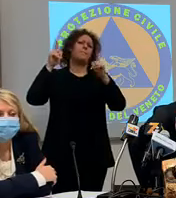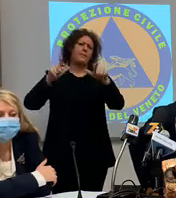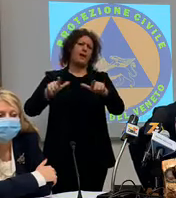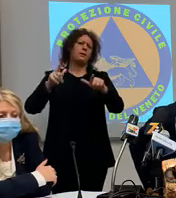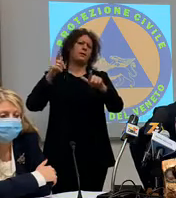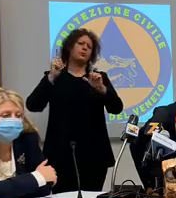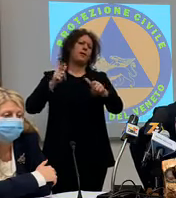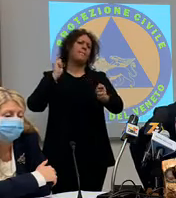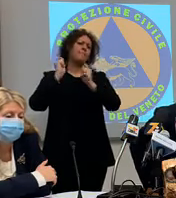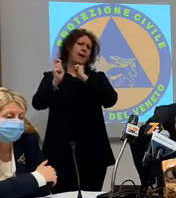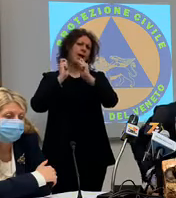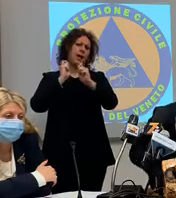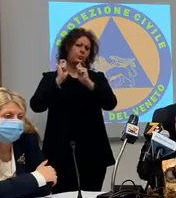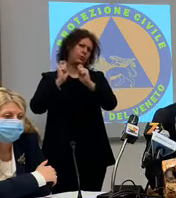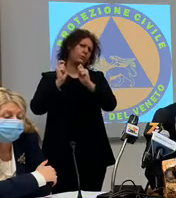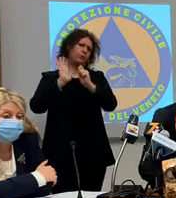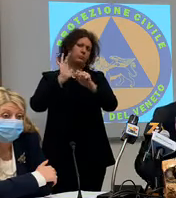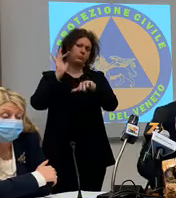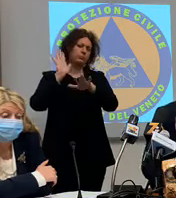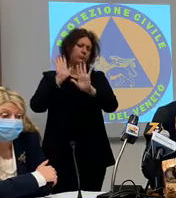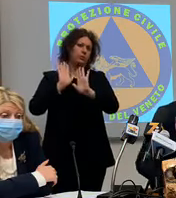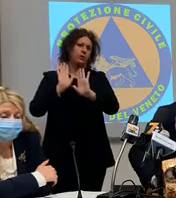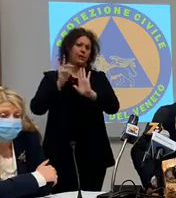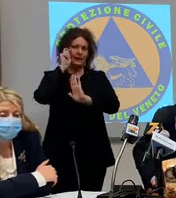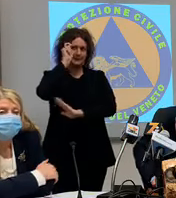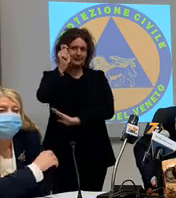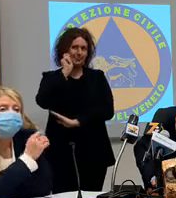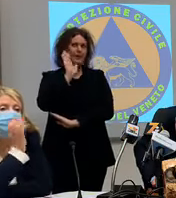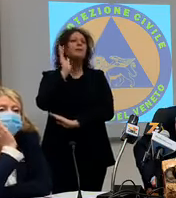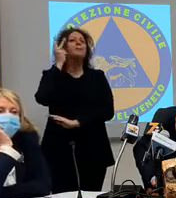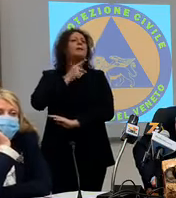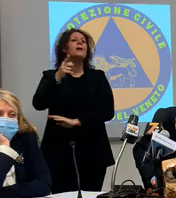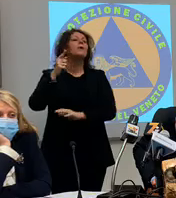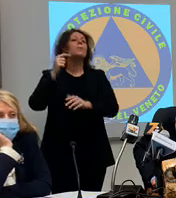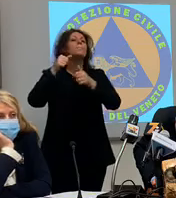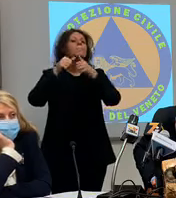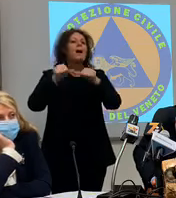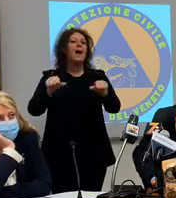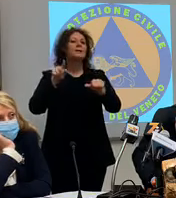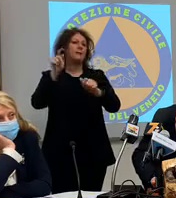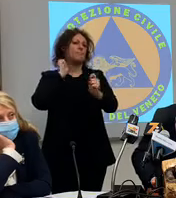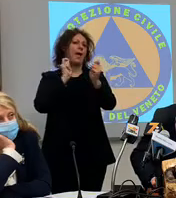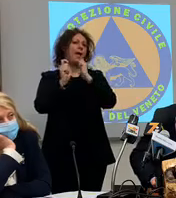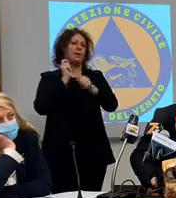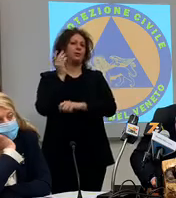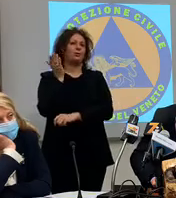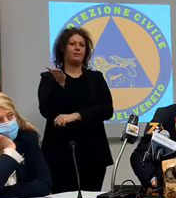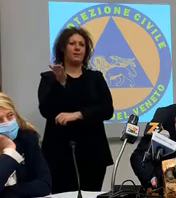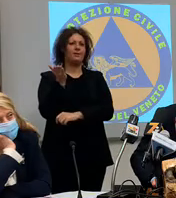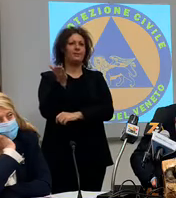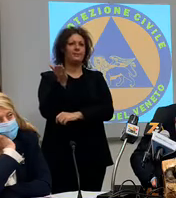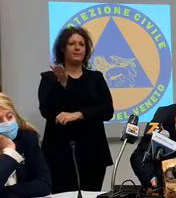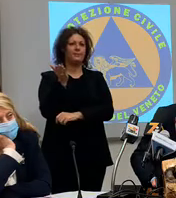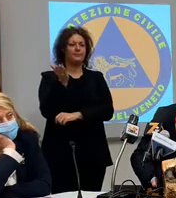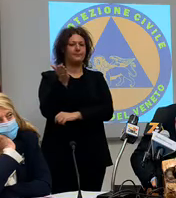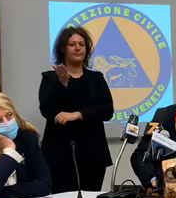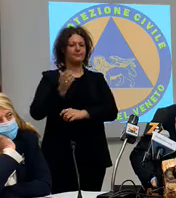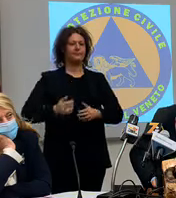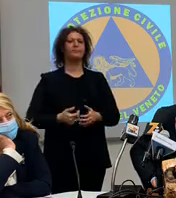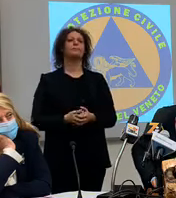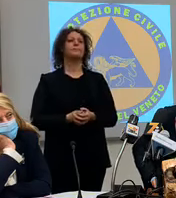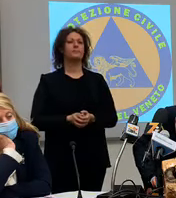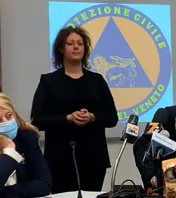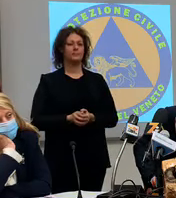su Ma Padova è la base è come è come dare Come si può